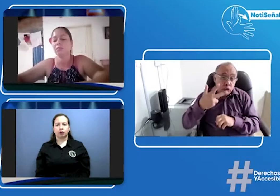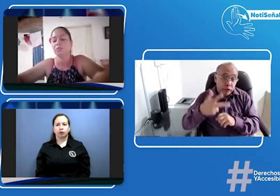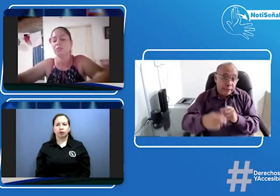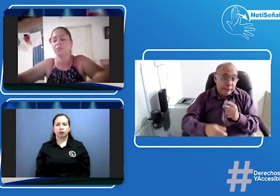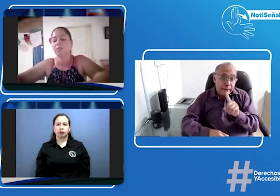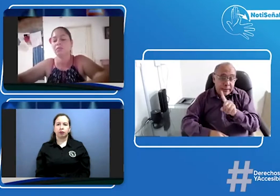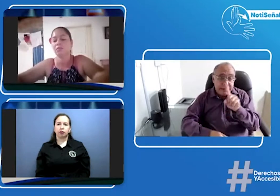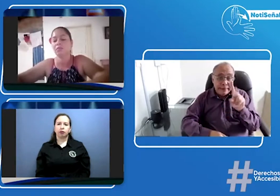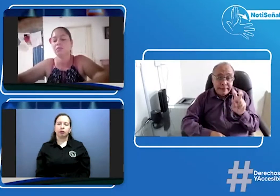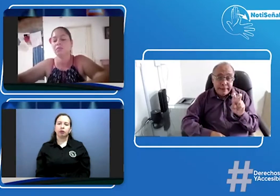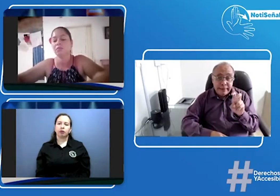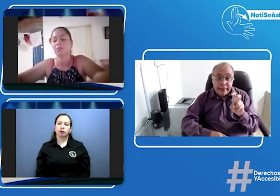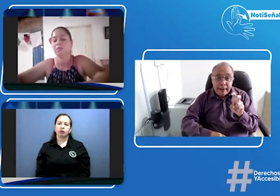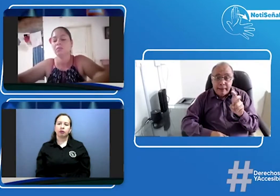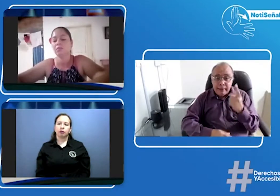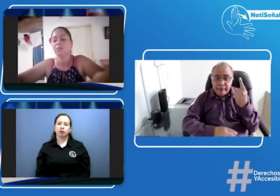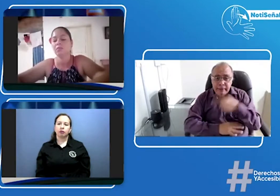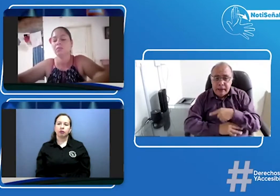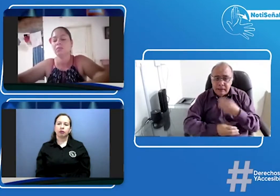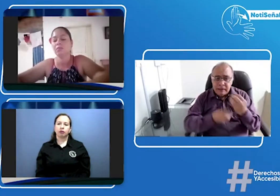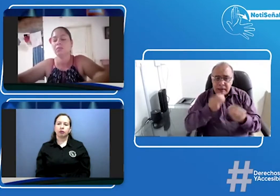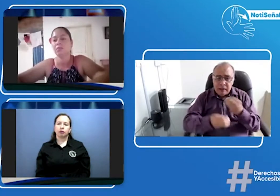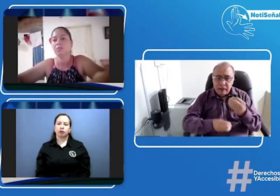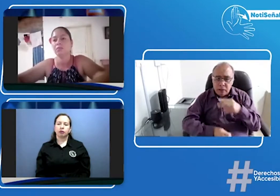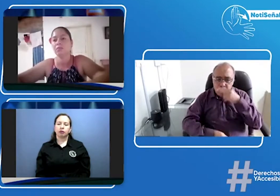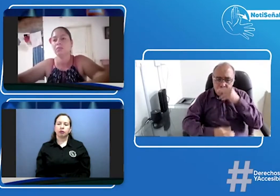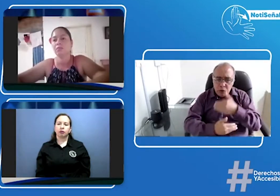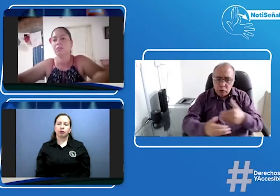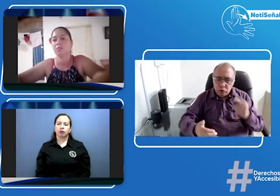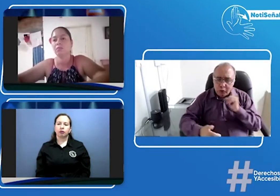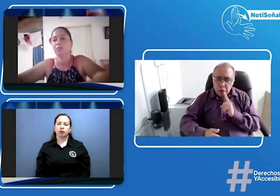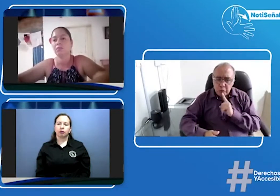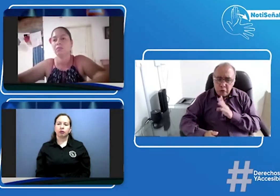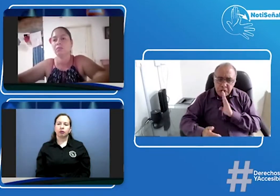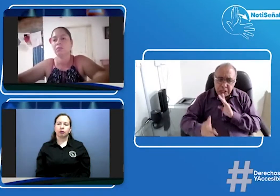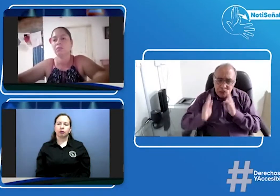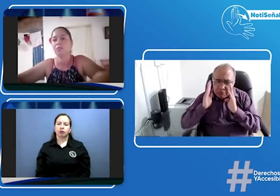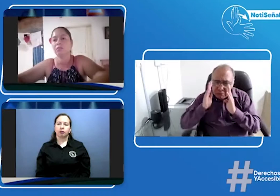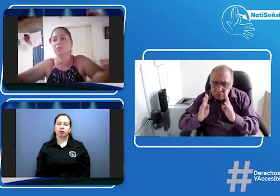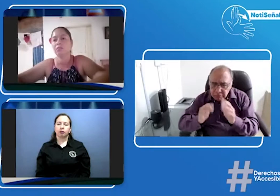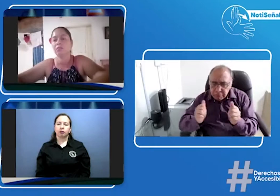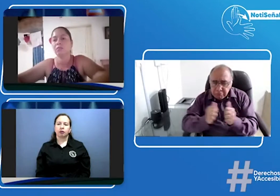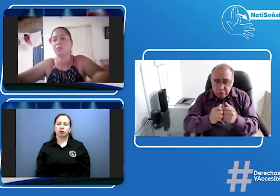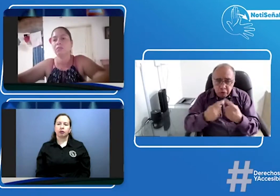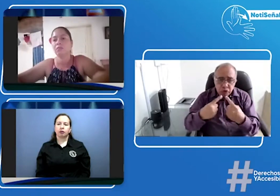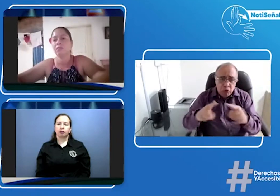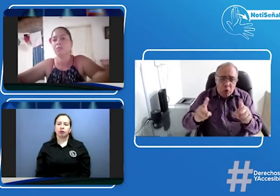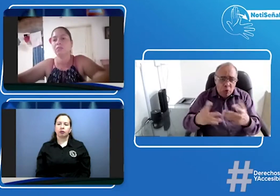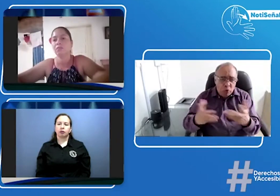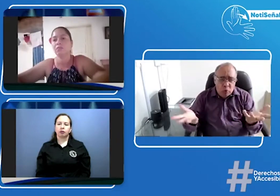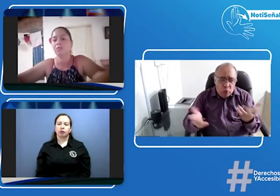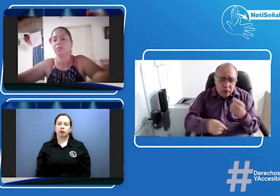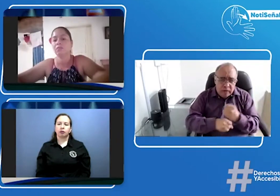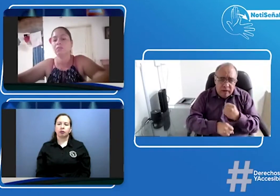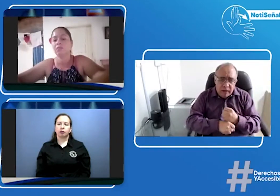son 20 días tres veces cuántos cuántos niños también tienen que atender y cómo sería